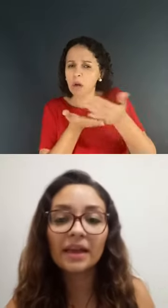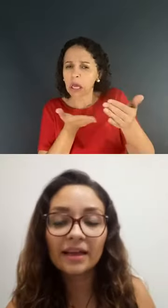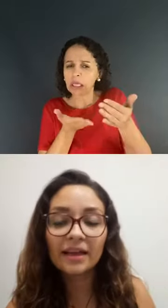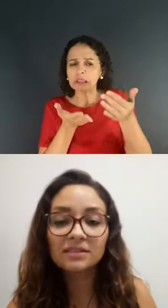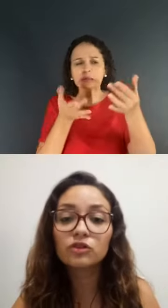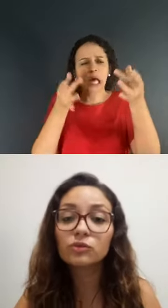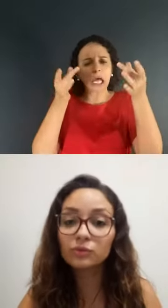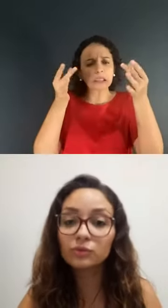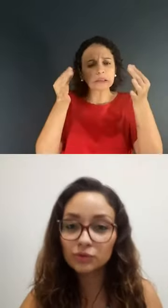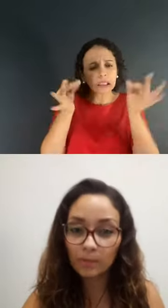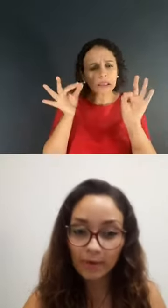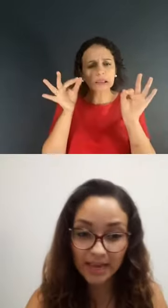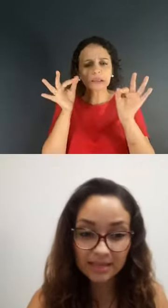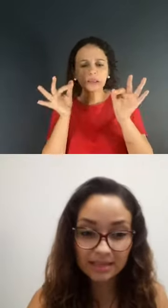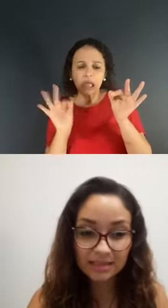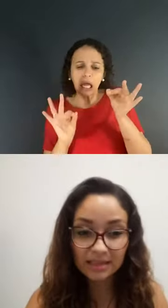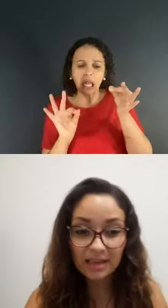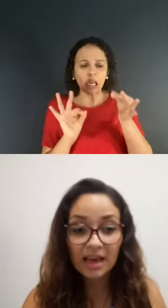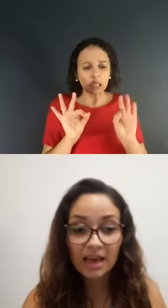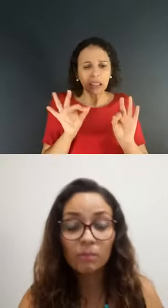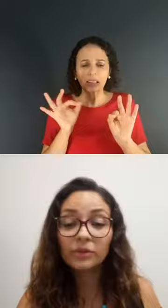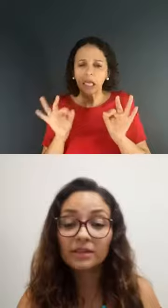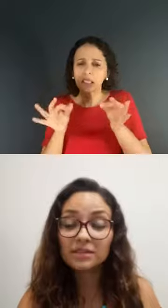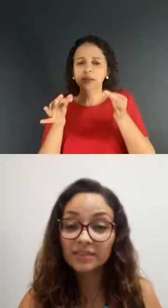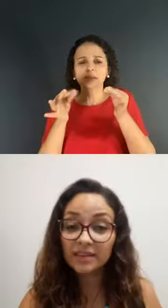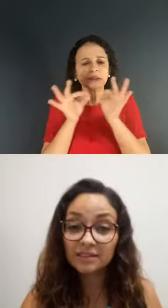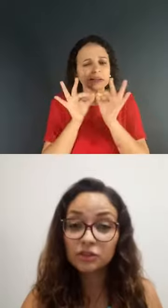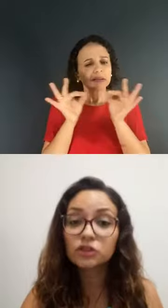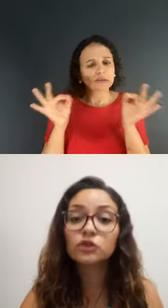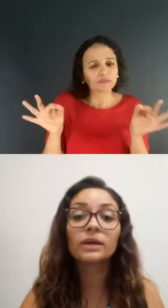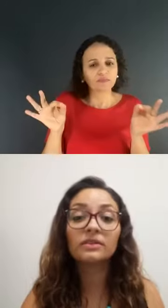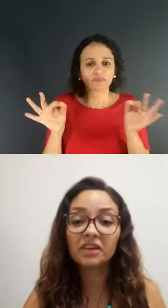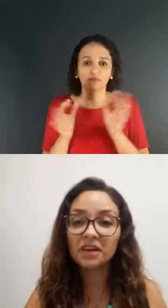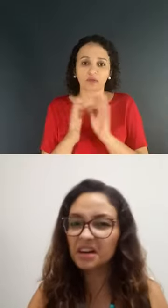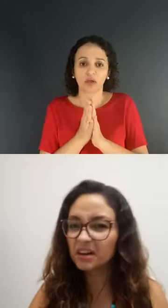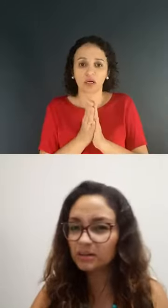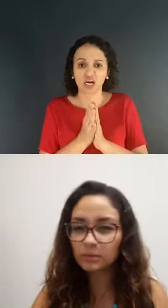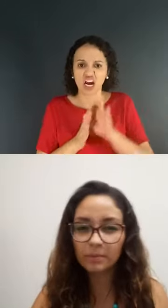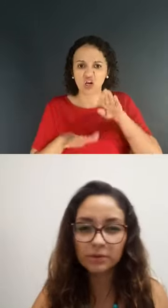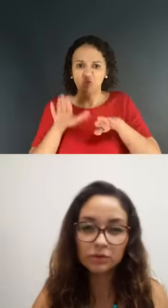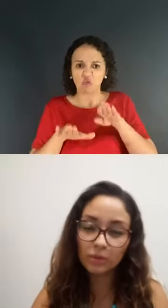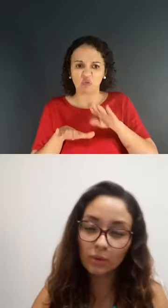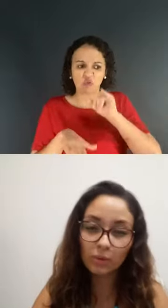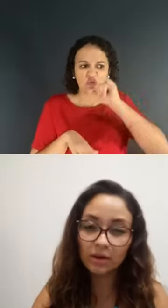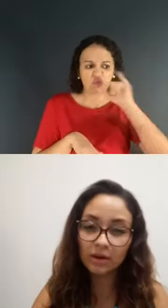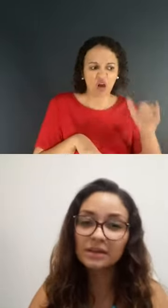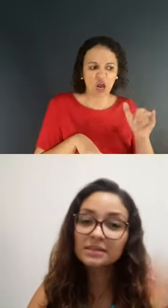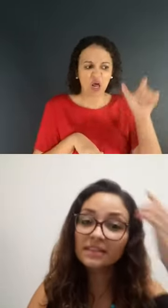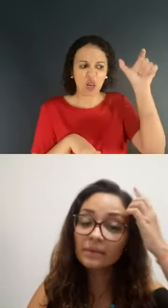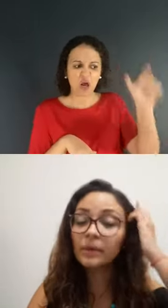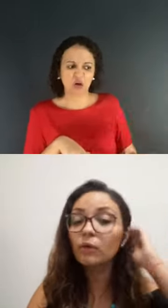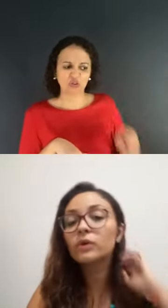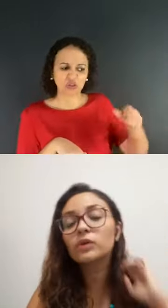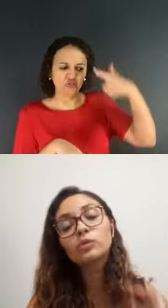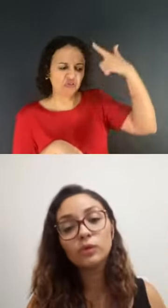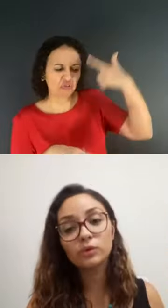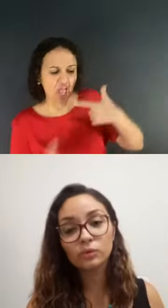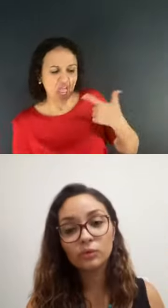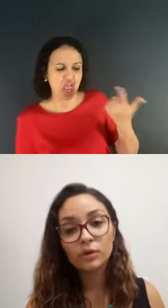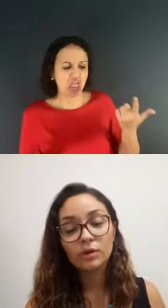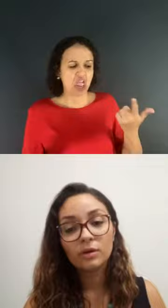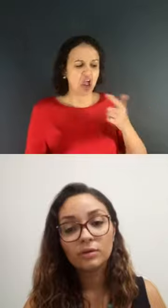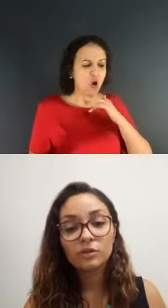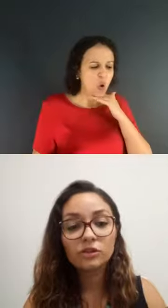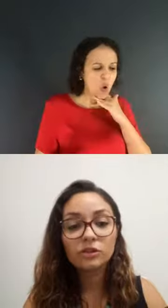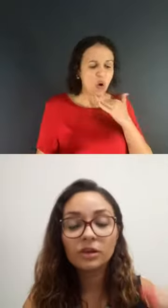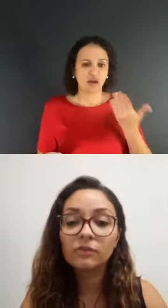com pequenas atitudes como essas, muitas vezes desqualificando a pessoa, sempre com o